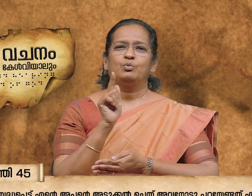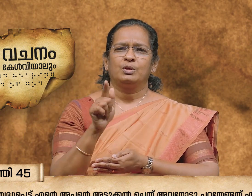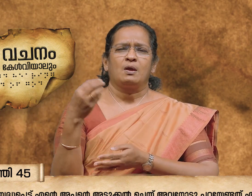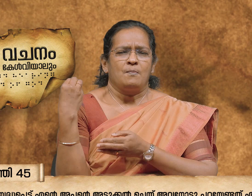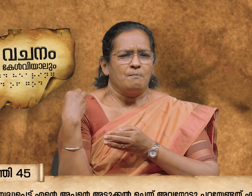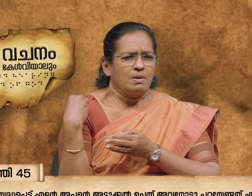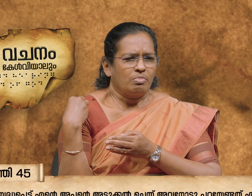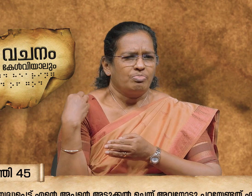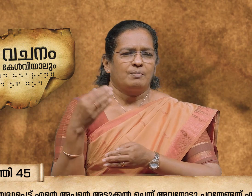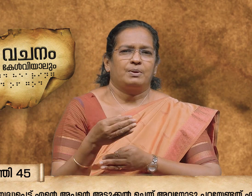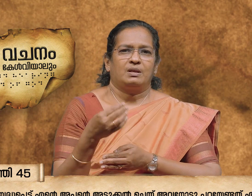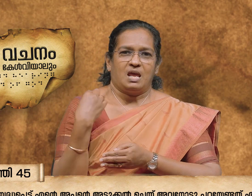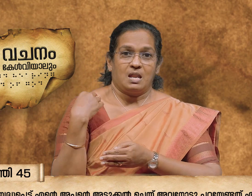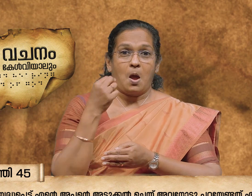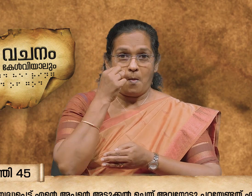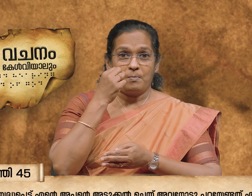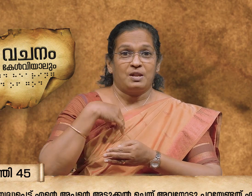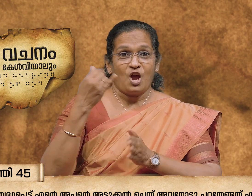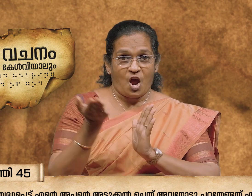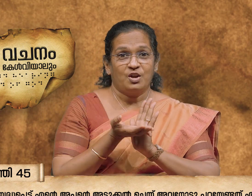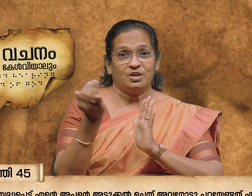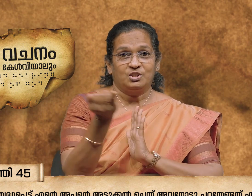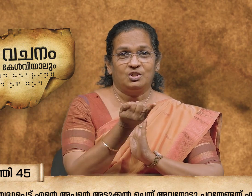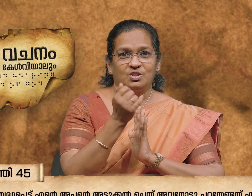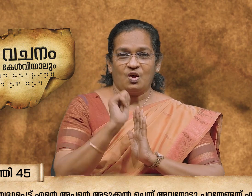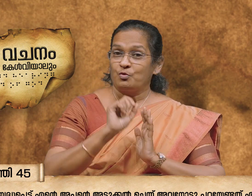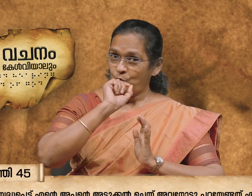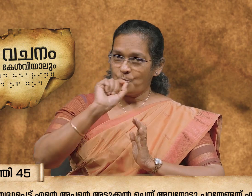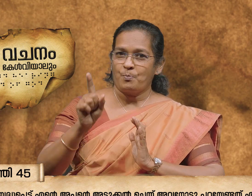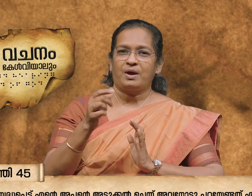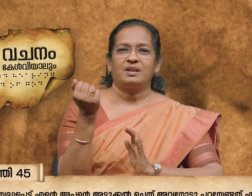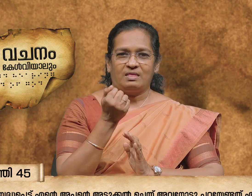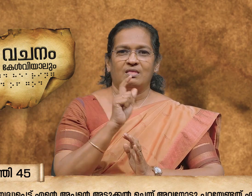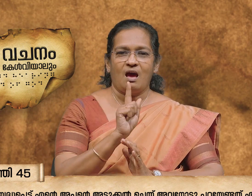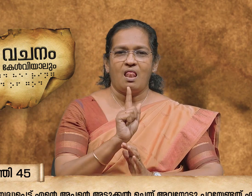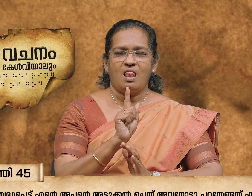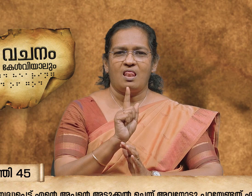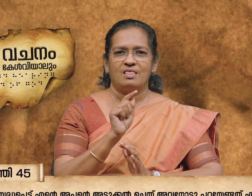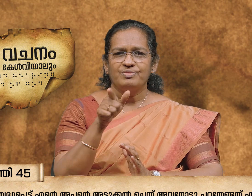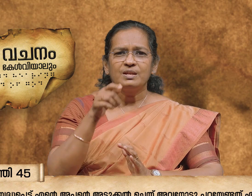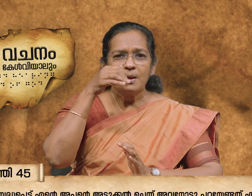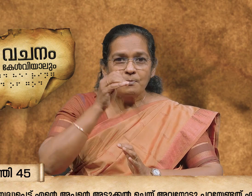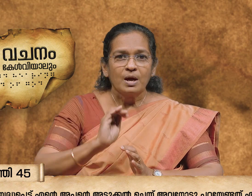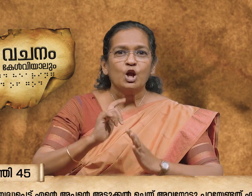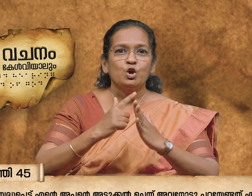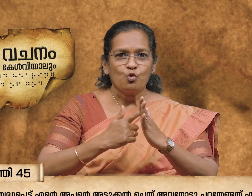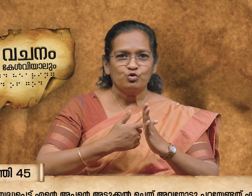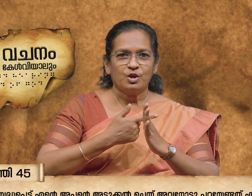ബദ്ധപ്പെട്ട് എൻ്റെ അപ്പൻ്റെ അടുക്കൽ ചെന്ന് അവനോട് പറയേണ്ടത് എന്തെന്നാൽ, നിന്റെ മകനായ യോസഫ്